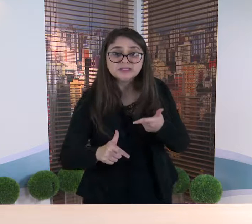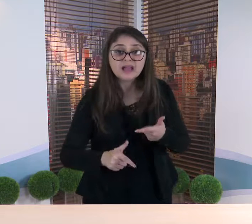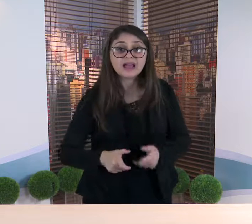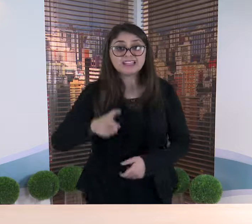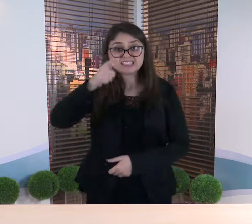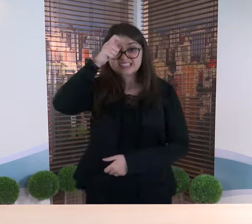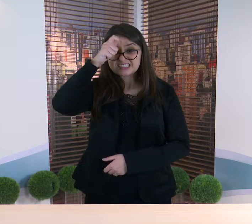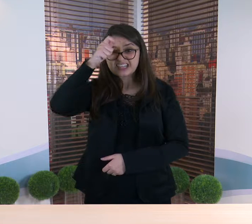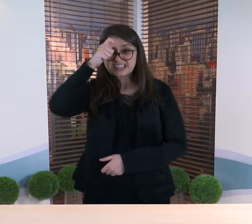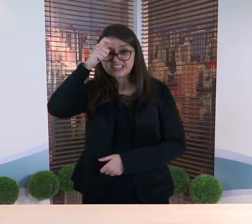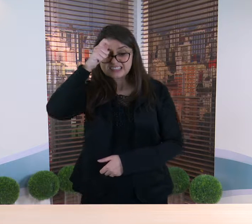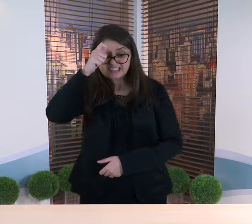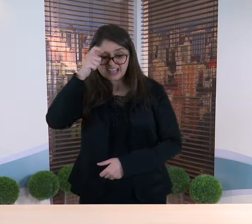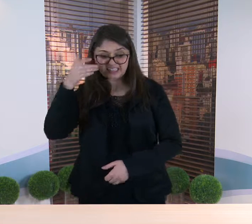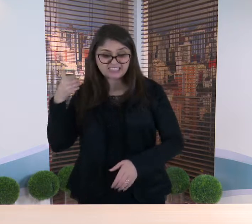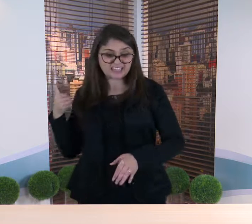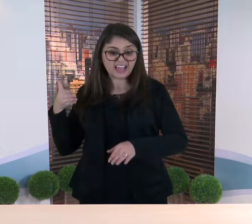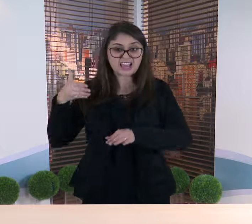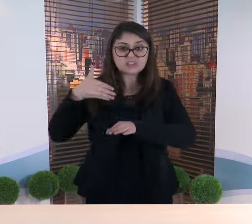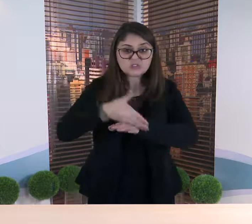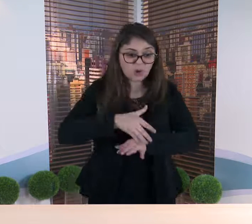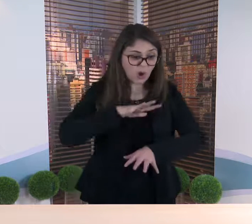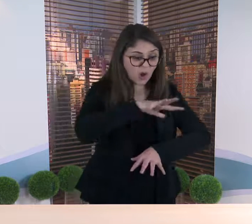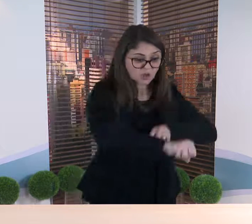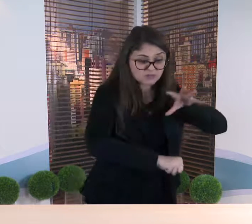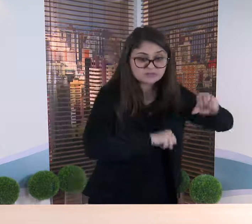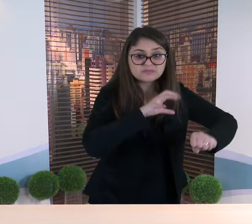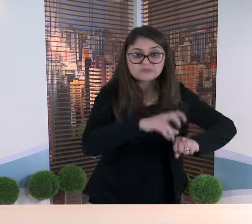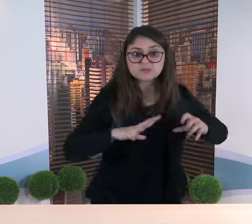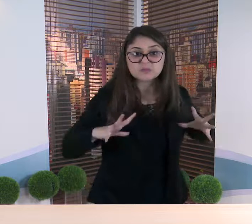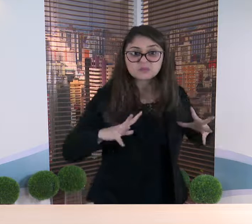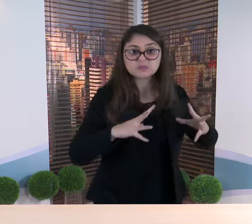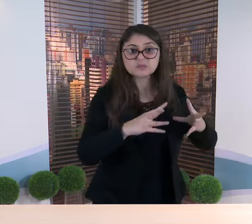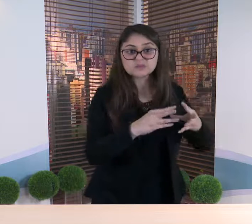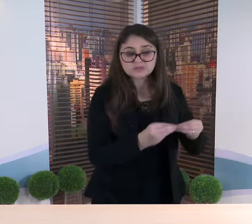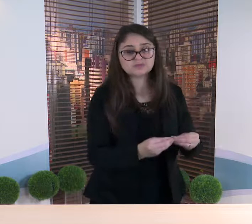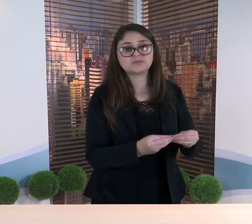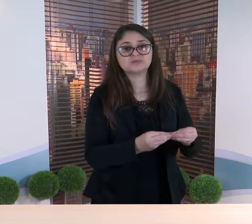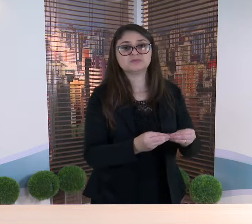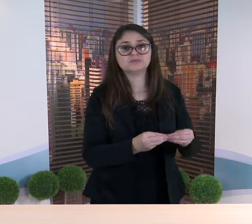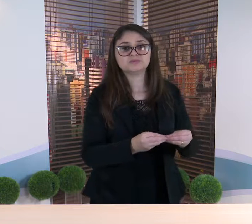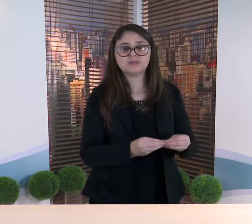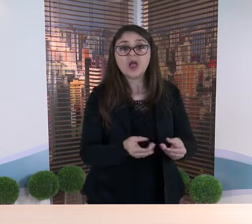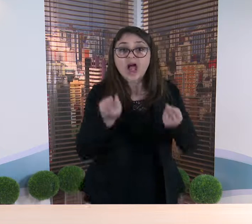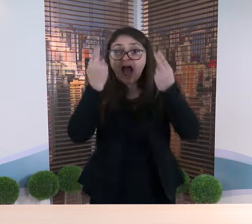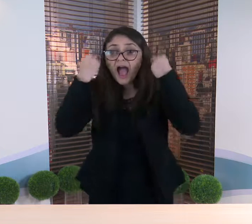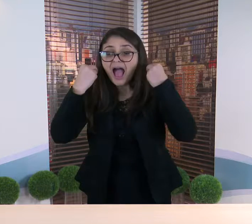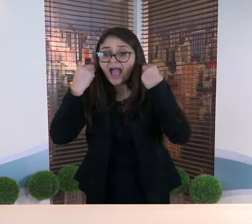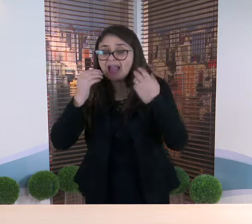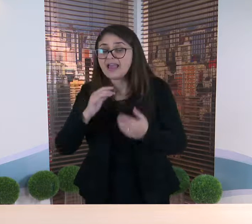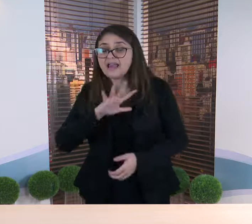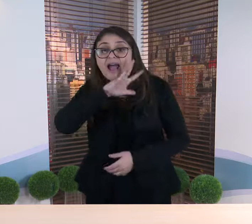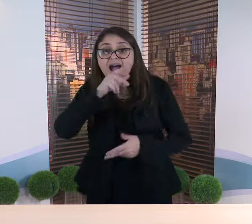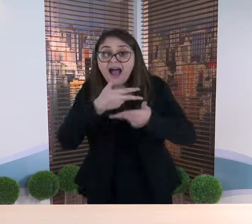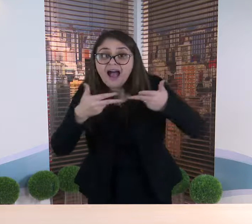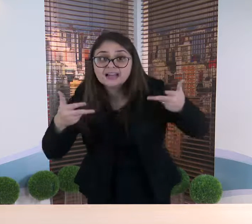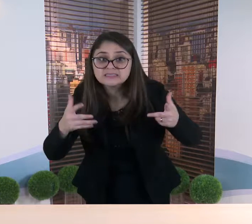Satanás atingiu o centro das atividades comerciais do patriarca. Seus animais e todo o pessoal